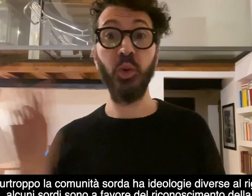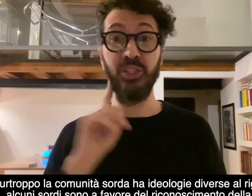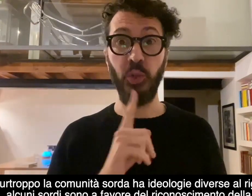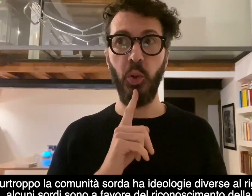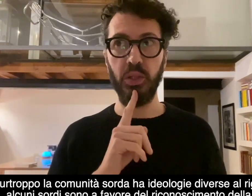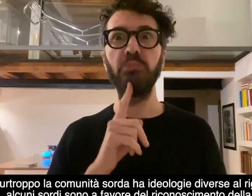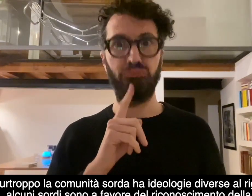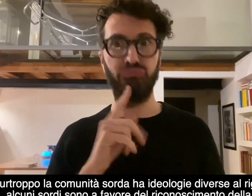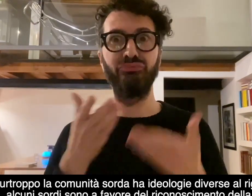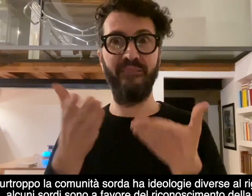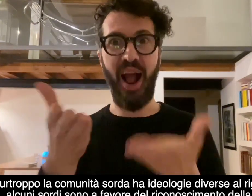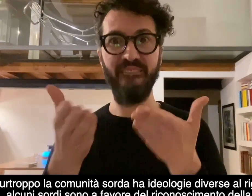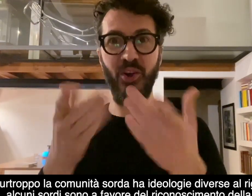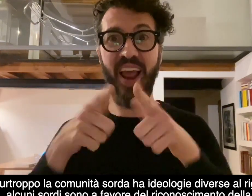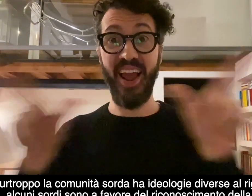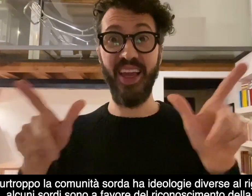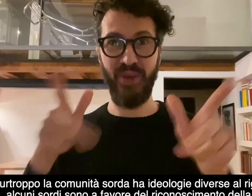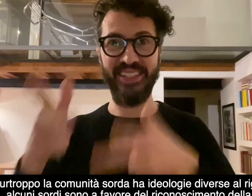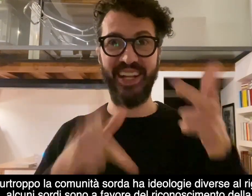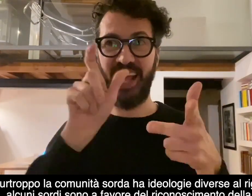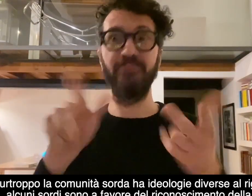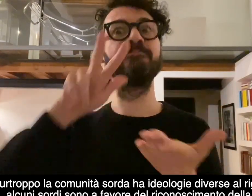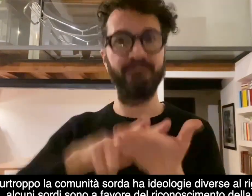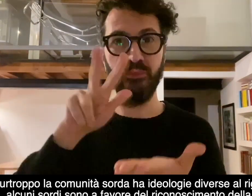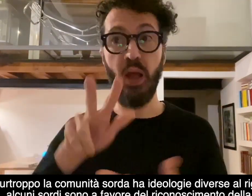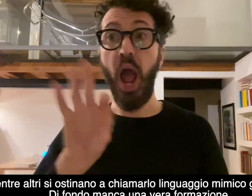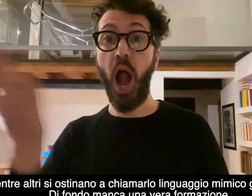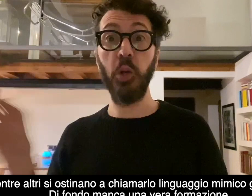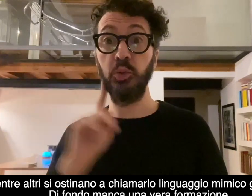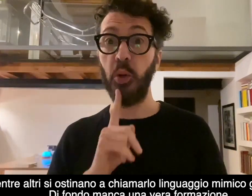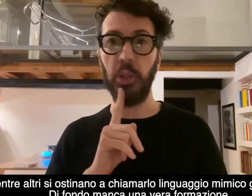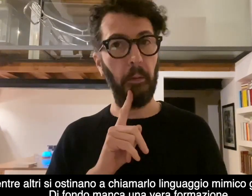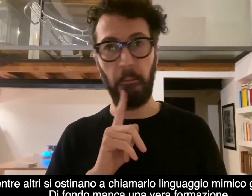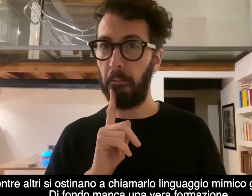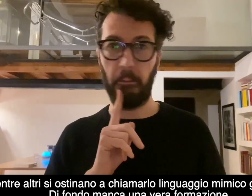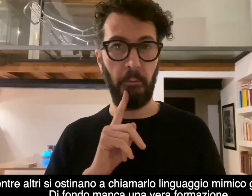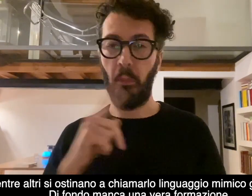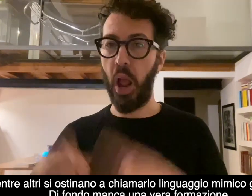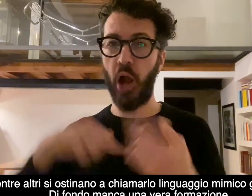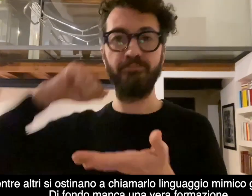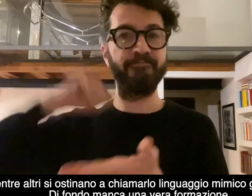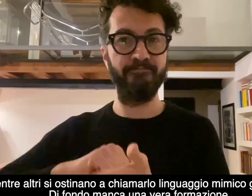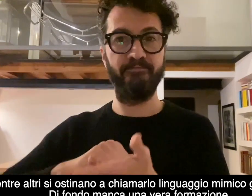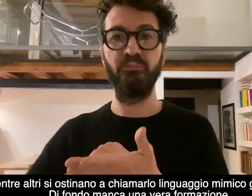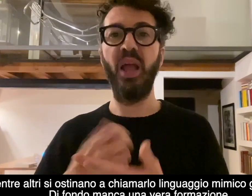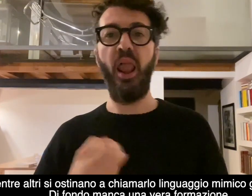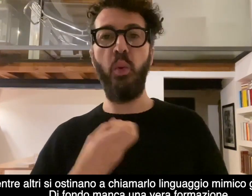alcuni sordi infatti sono a favore del riconoscimento della lis mentre altri si ostinano ancora a